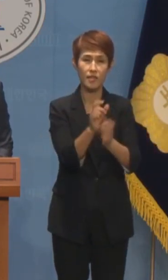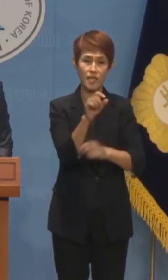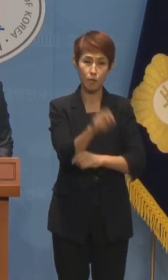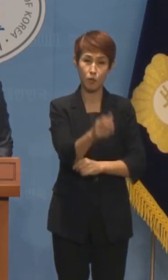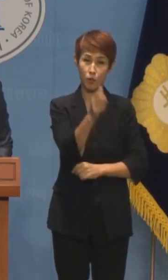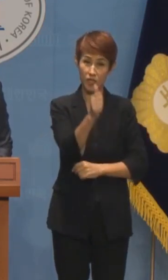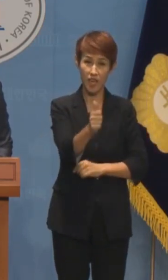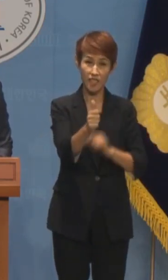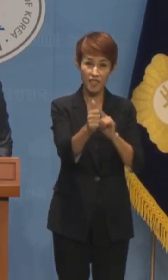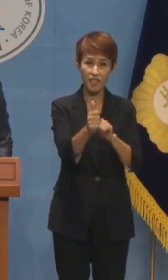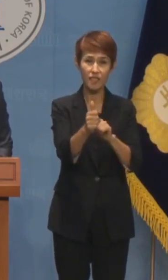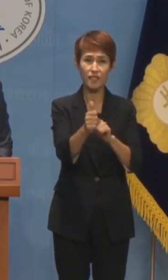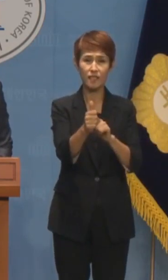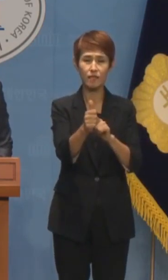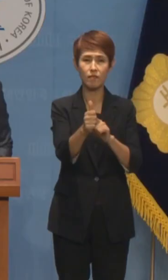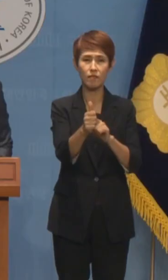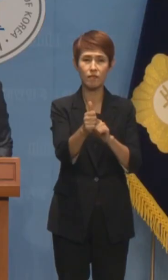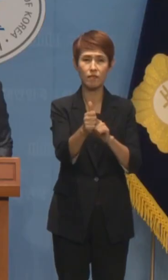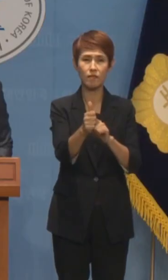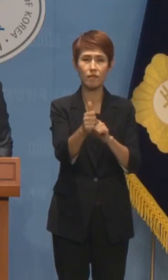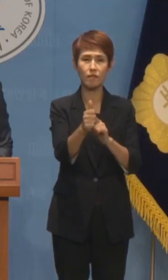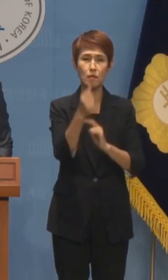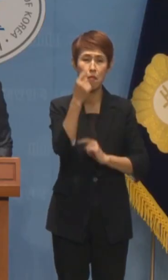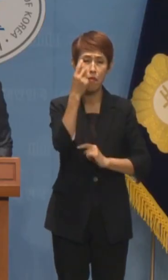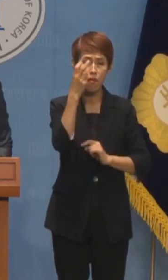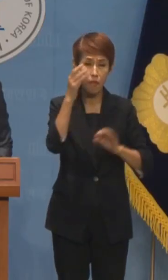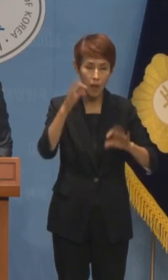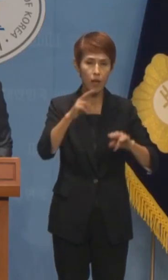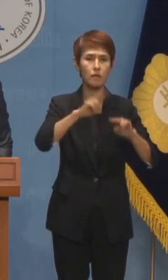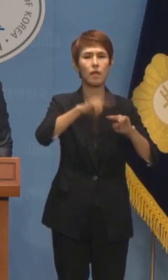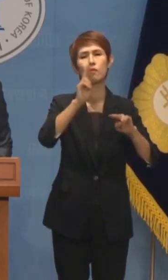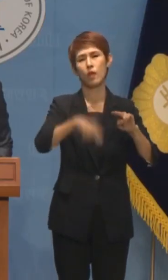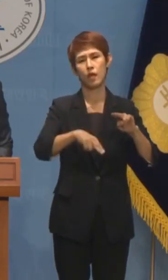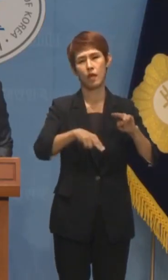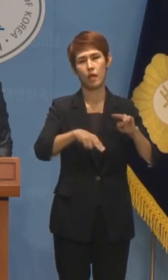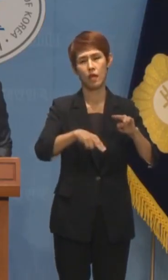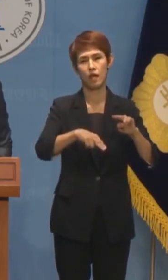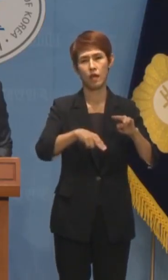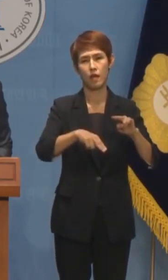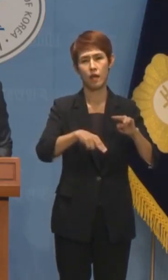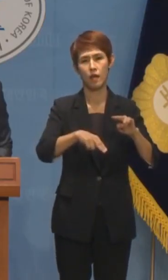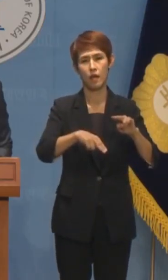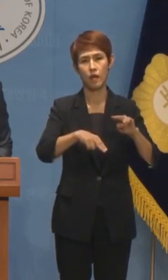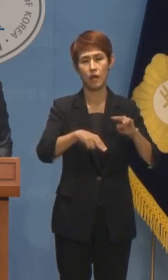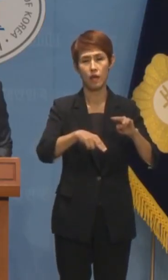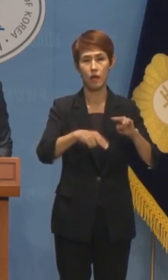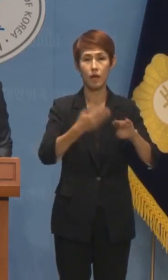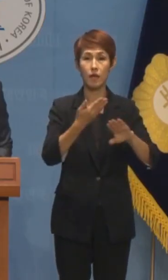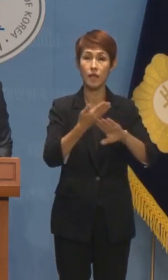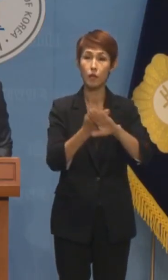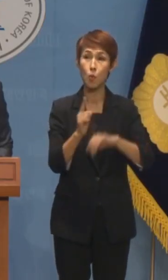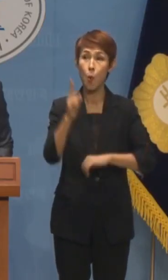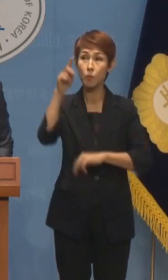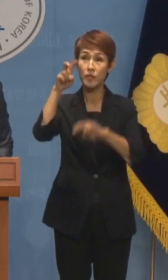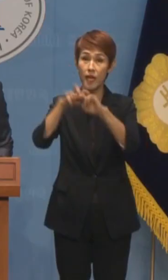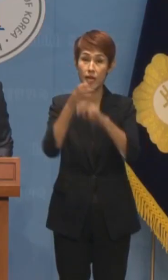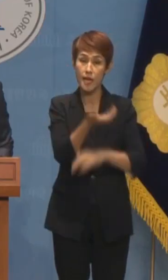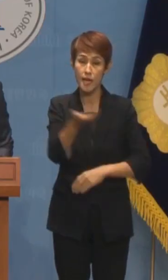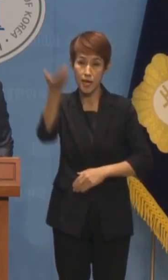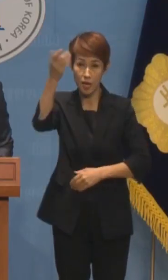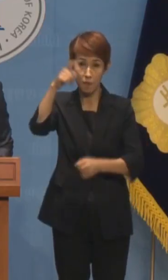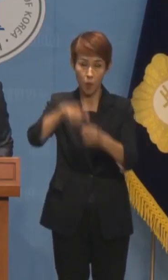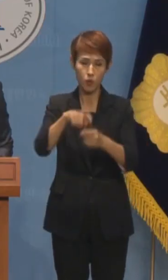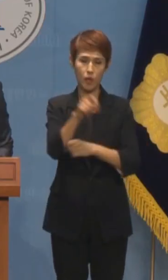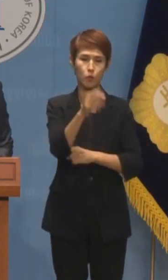사무총장은 임기를 반도 채우지 못하고 사퇴하거나 타 고위직으로 영전하기 위한 발판만